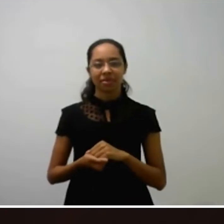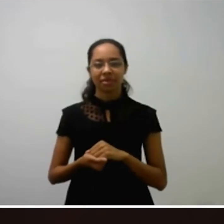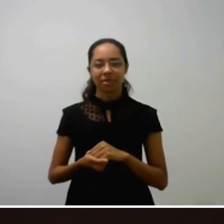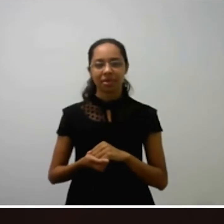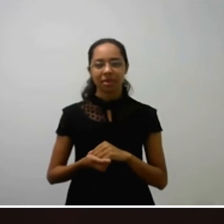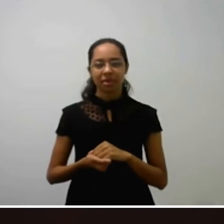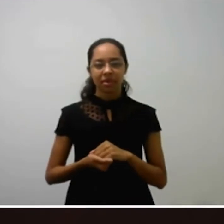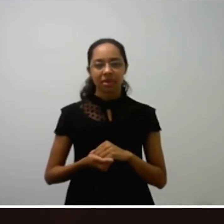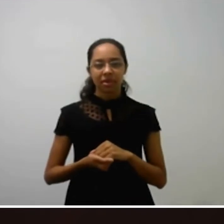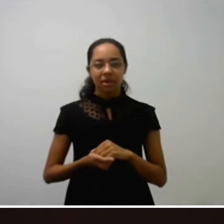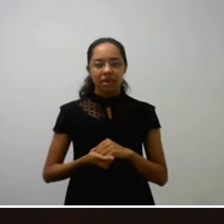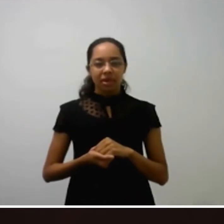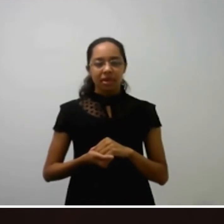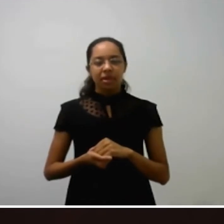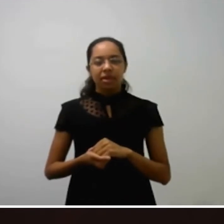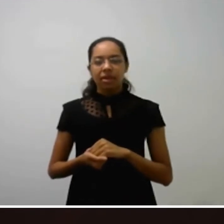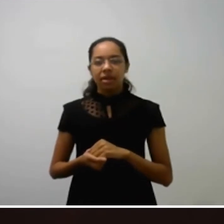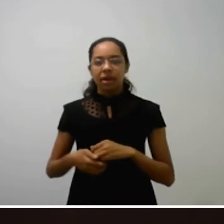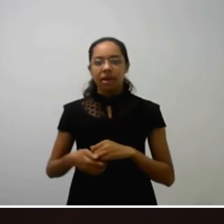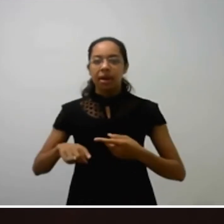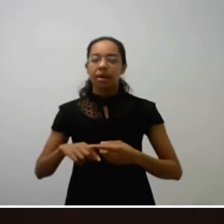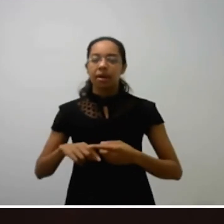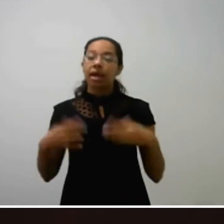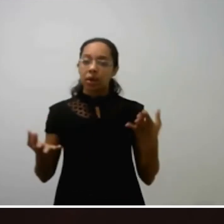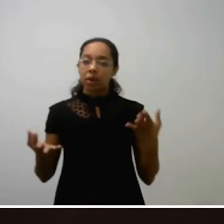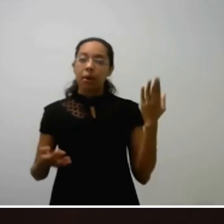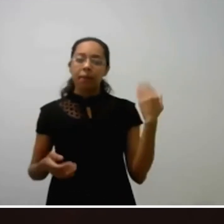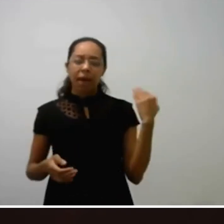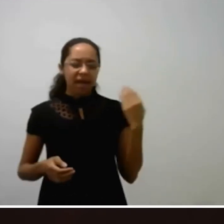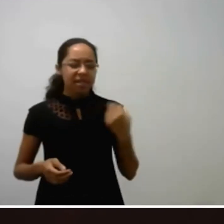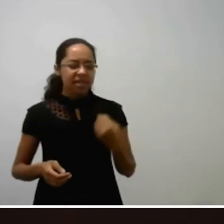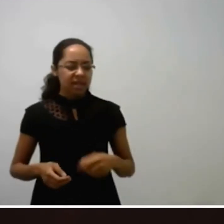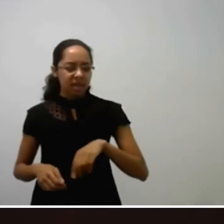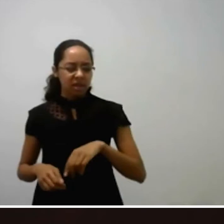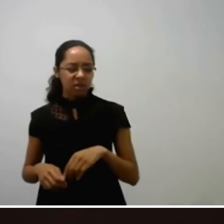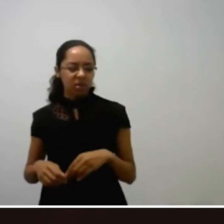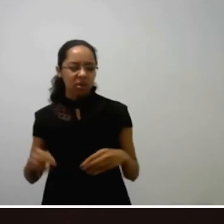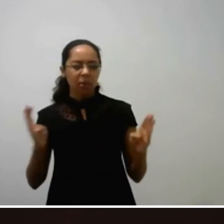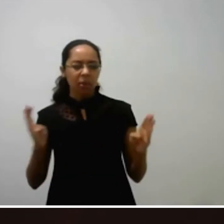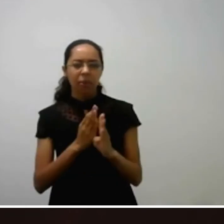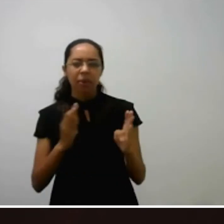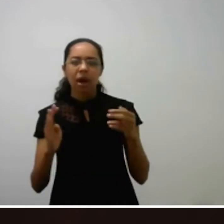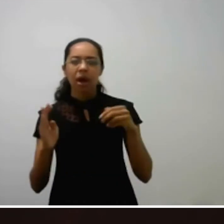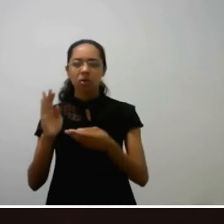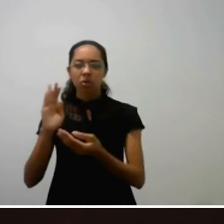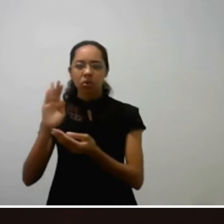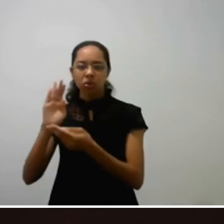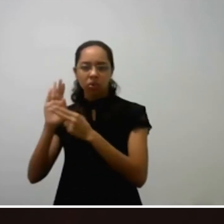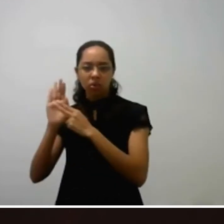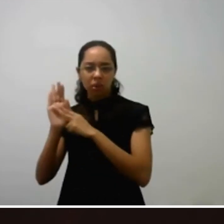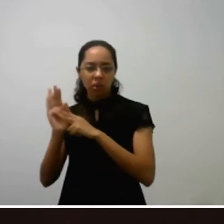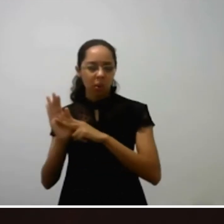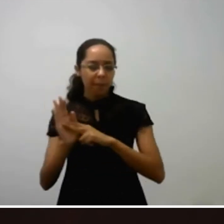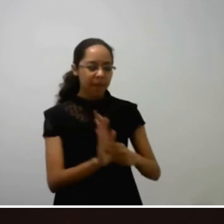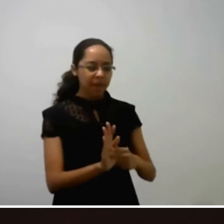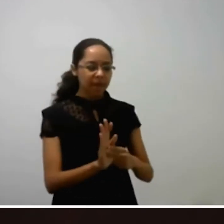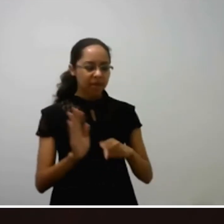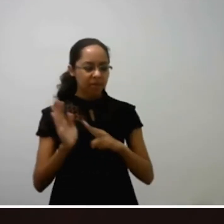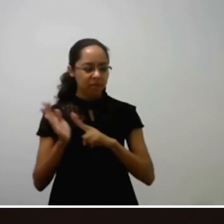emitido contra eles pelo arcebispo de Lyon. Valdo respondeu de forma